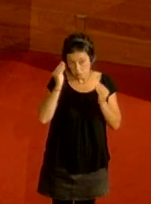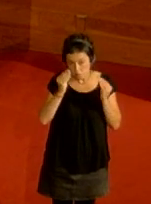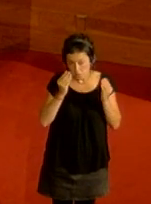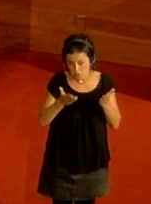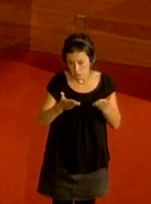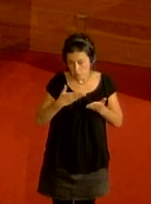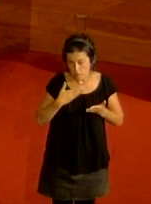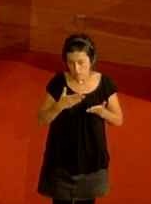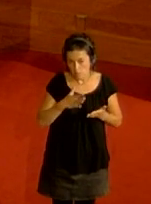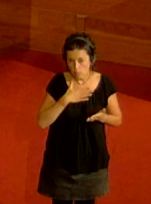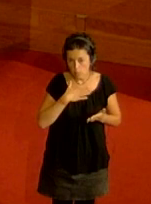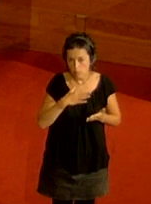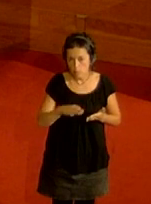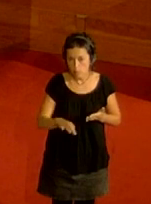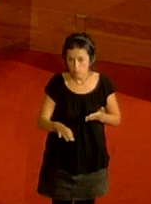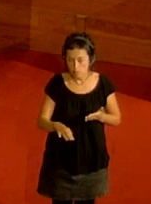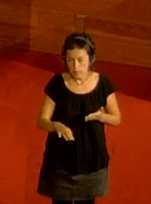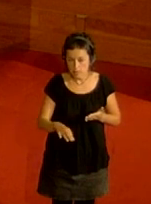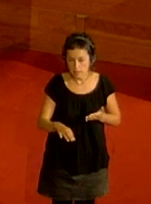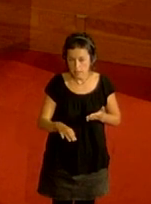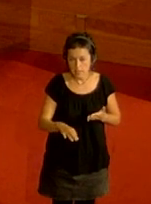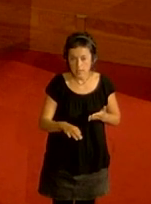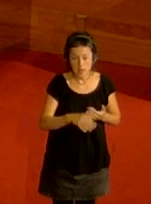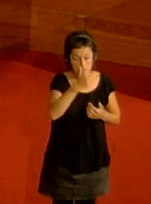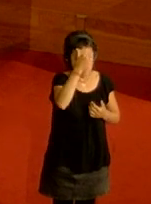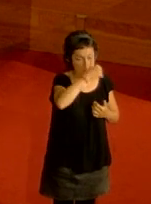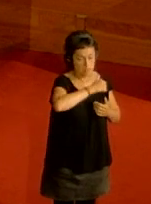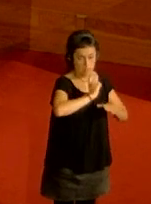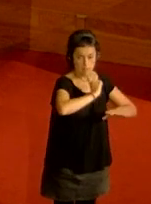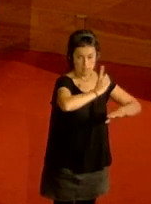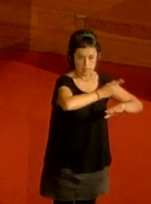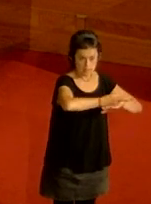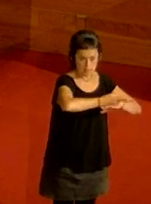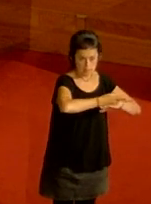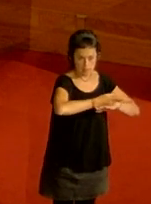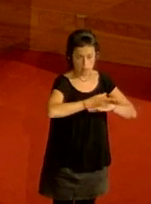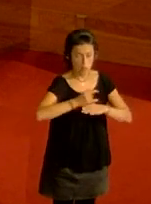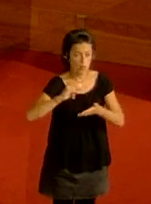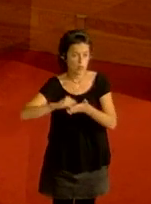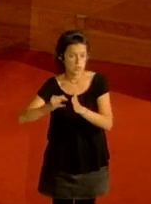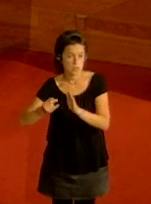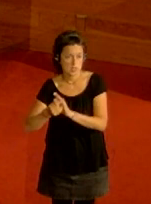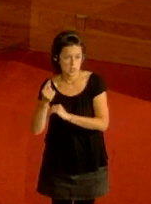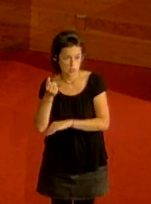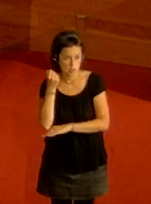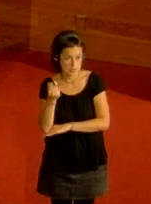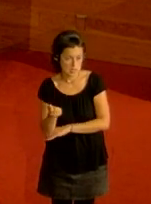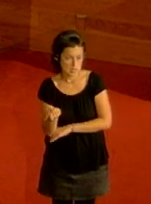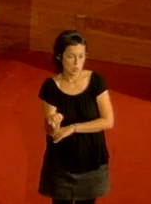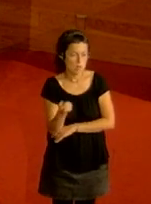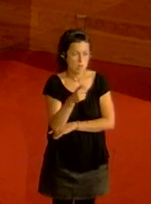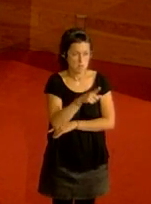generar una analogía entre patriarcado y Ah tecnocapitalismo fijaros